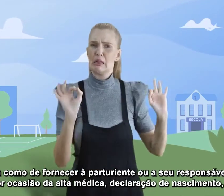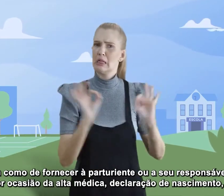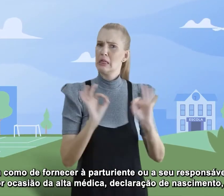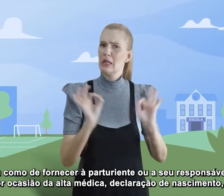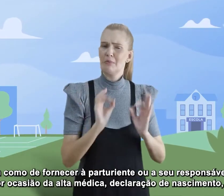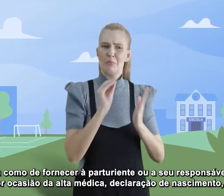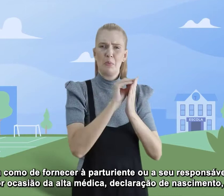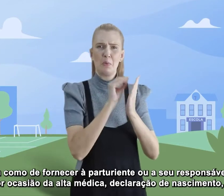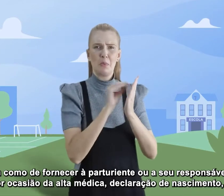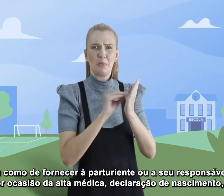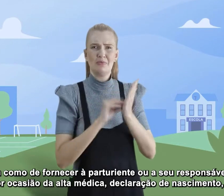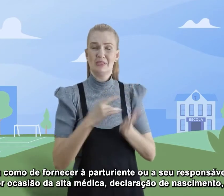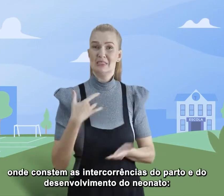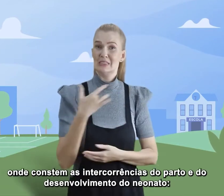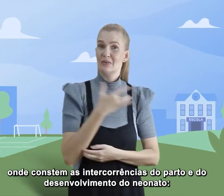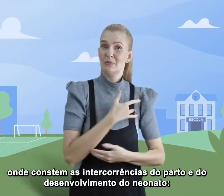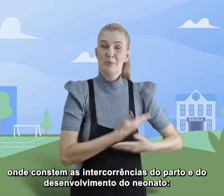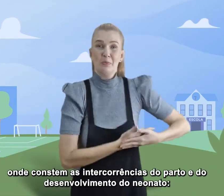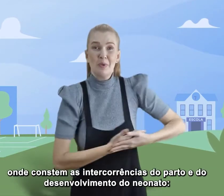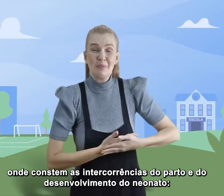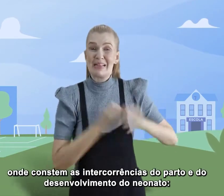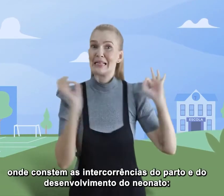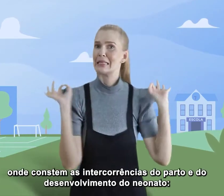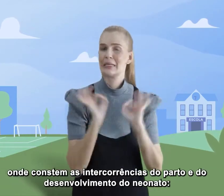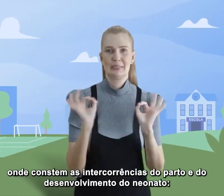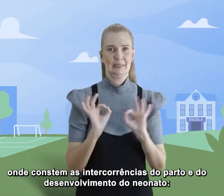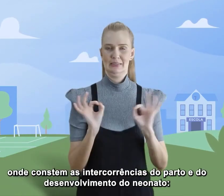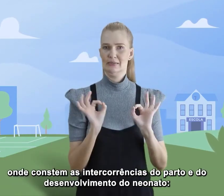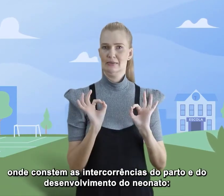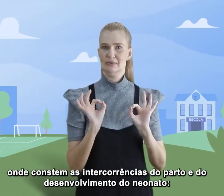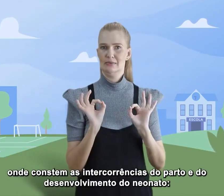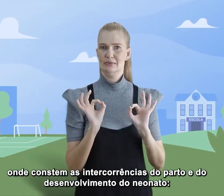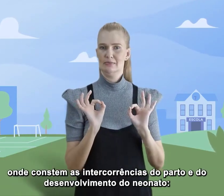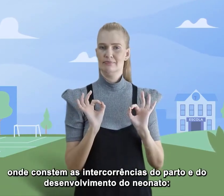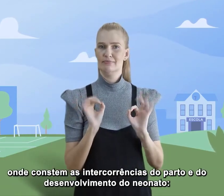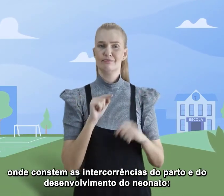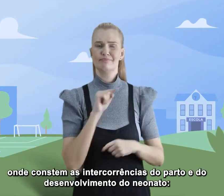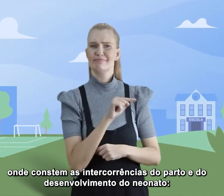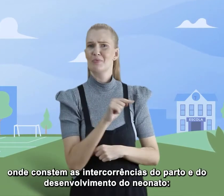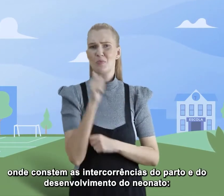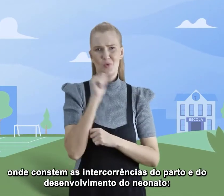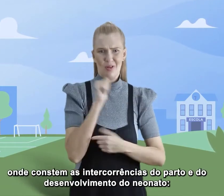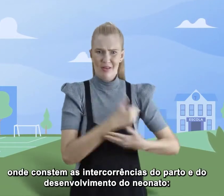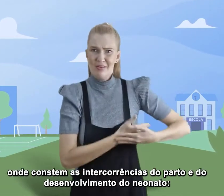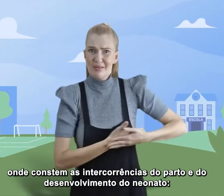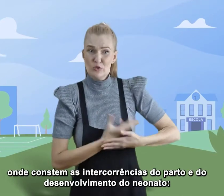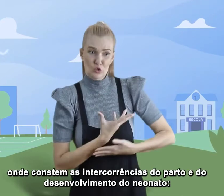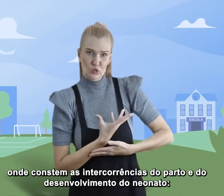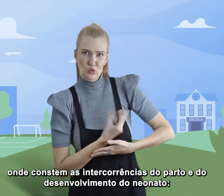de nascimento, onde constem as intercorrências do parto e do desenvolvimento do